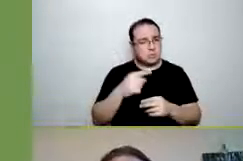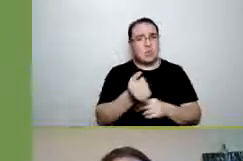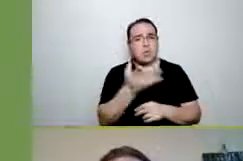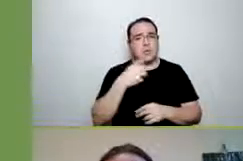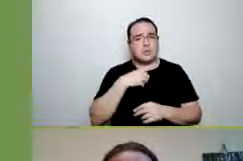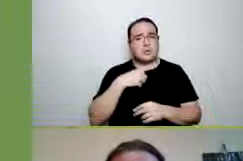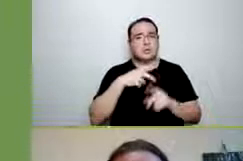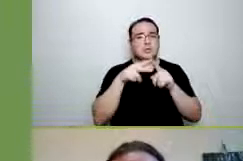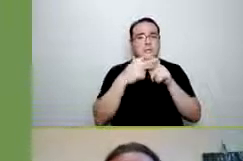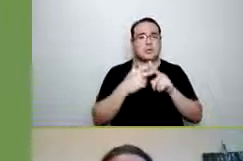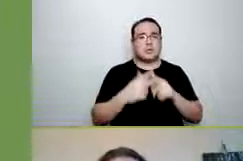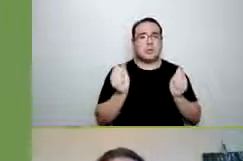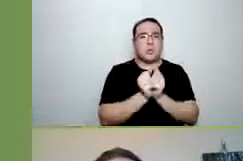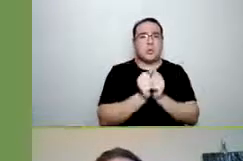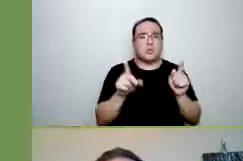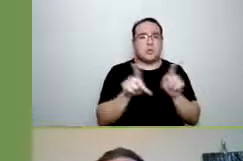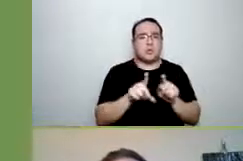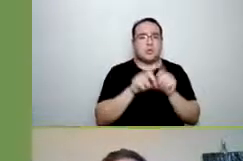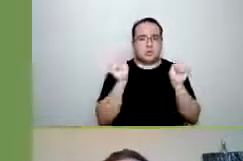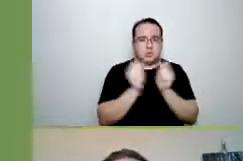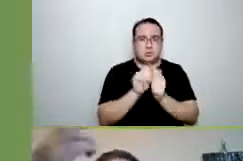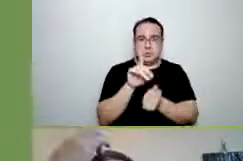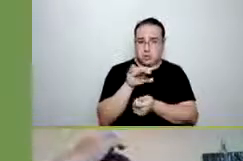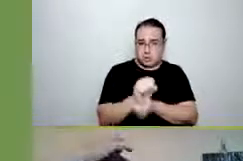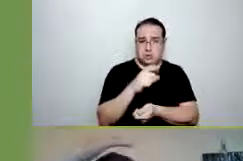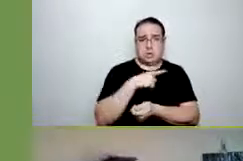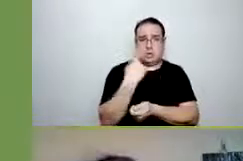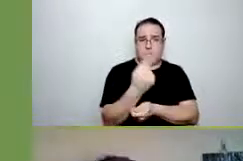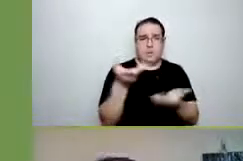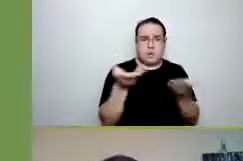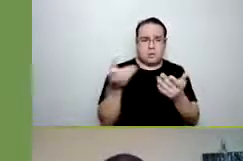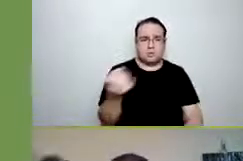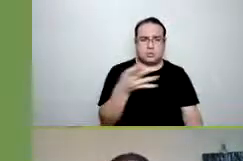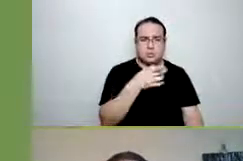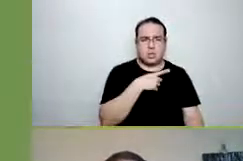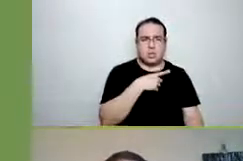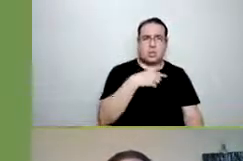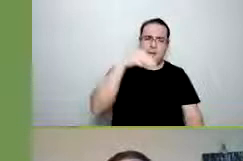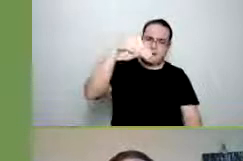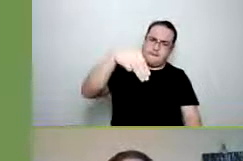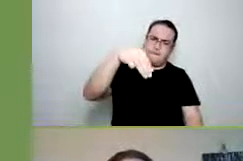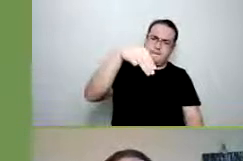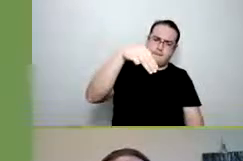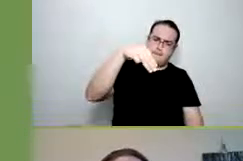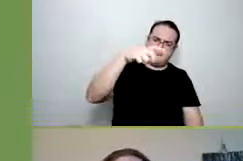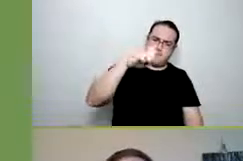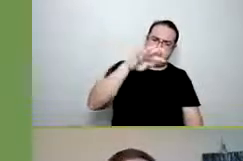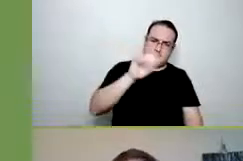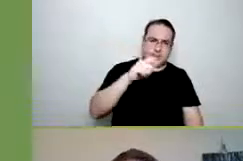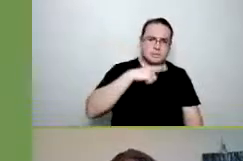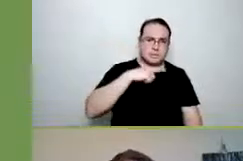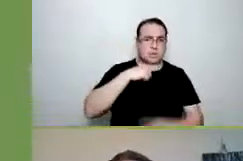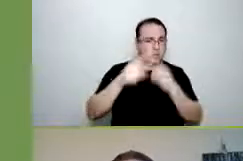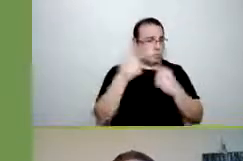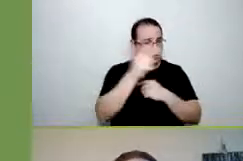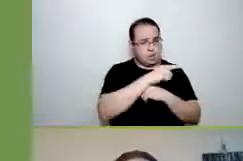as ferramentas que hoje lidam com esses dados. Tem um agora novo, se chama Lameta, que é tipo um formulário, que não tem